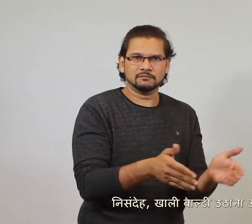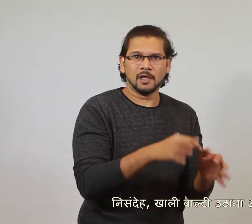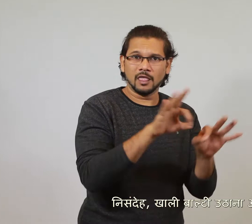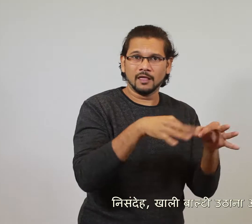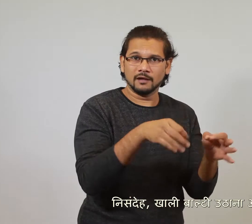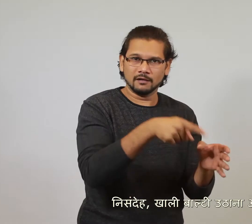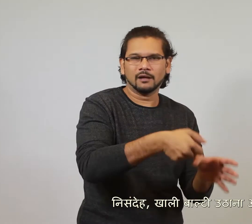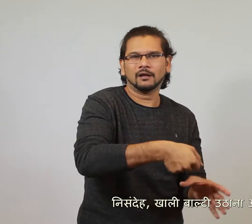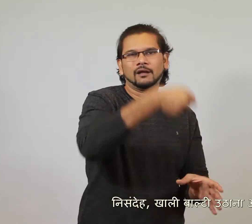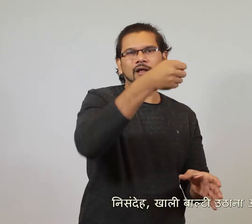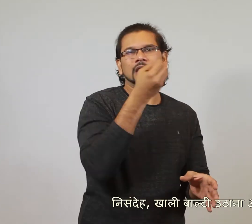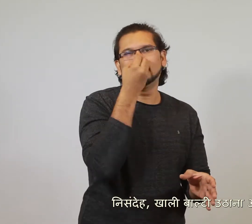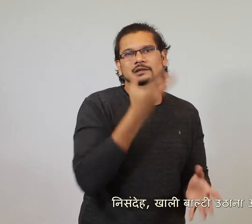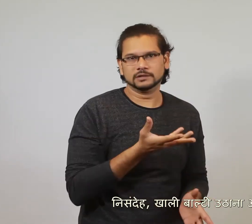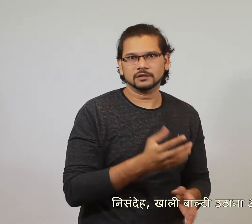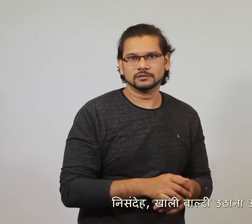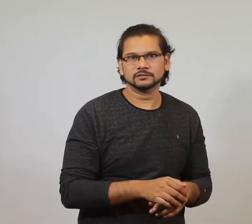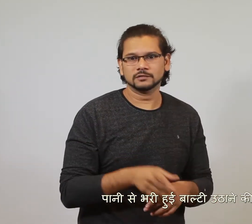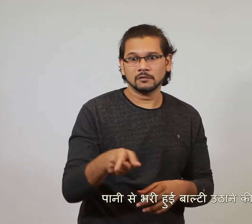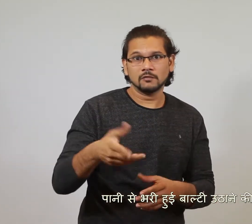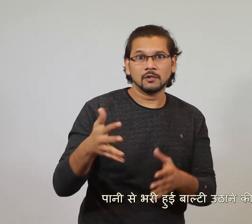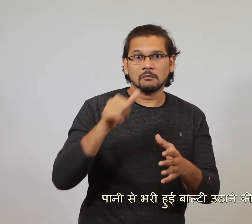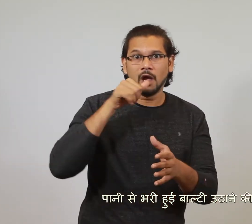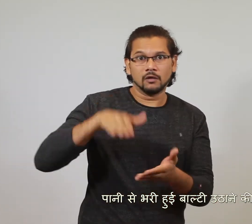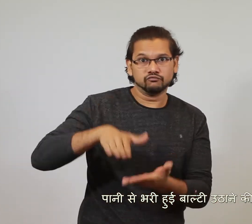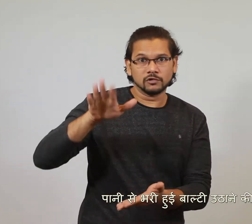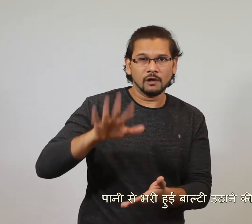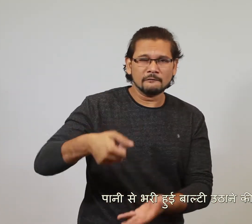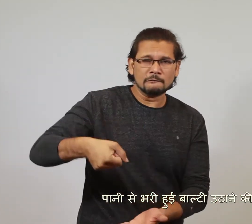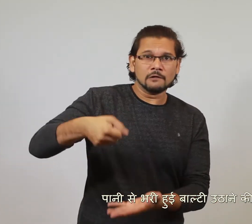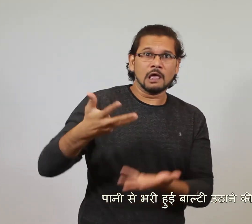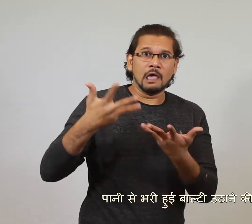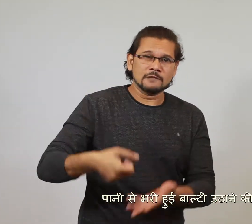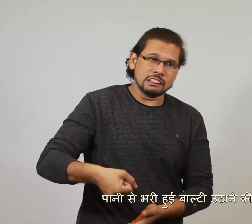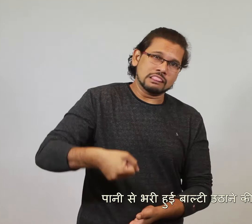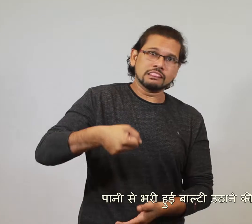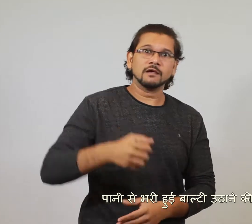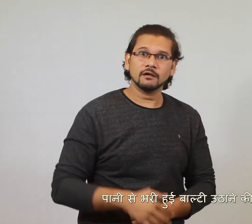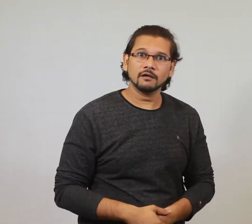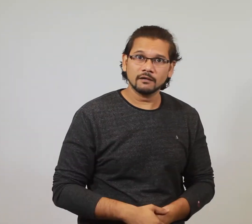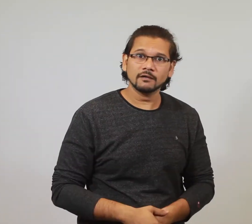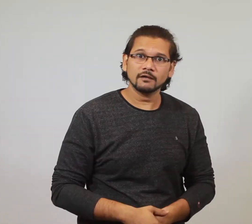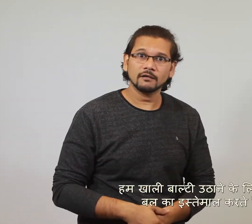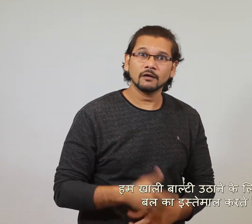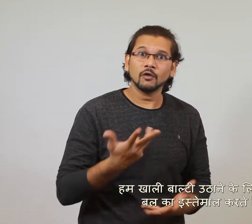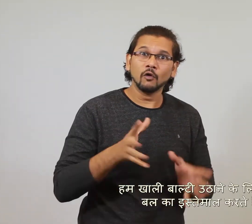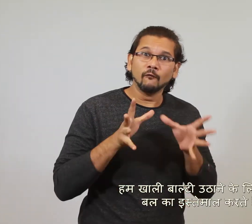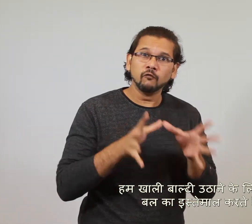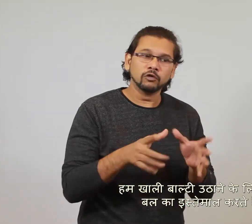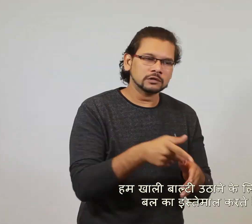निसंदे, खाली बाल्टी उठाना आसान है पानी से भरी हुई बाल्टी उठानी की तूलना में हम खाली